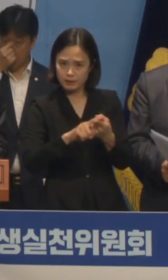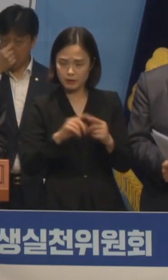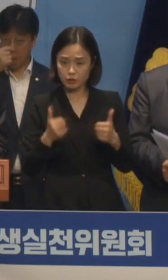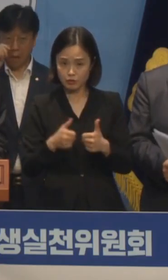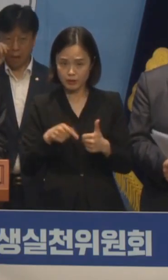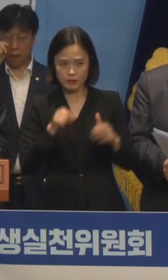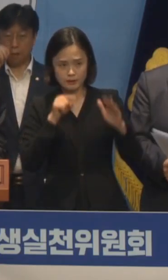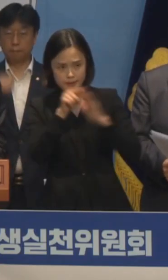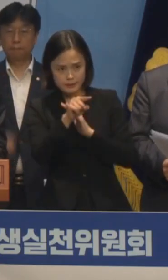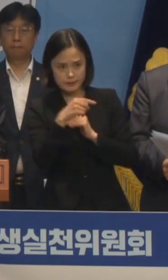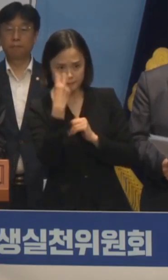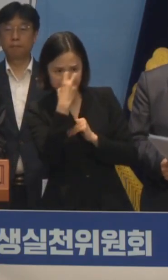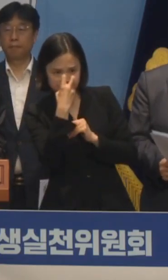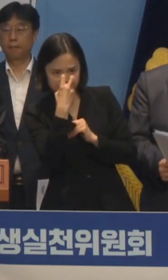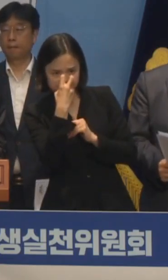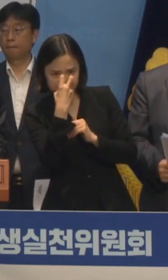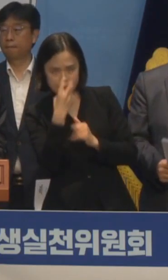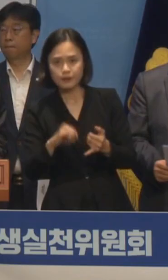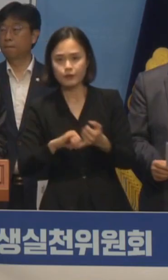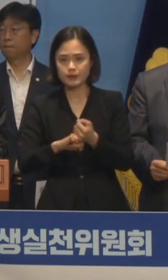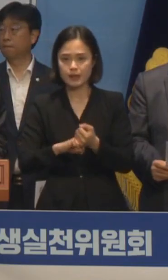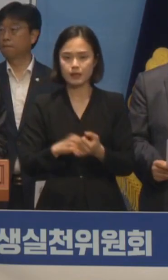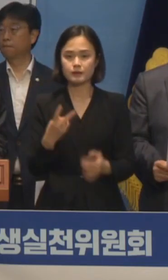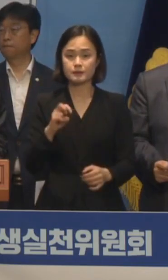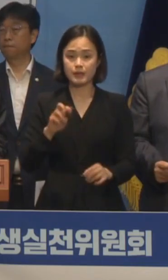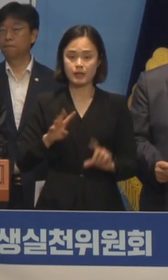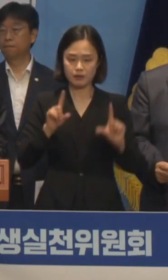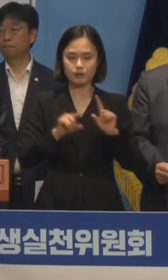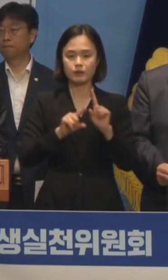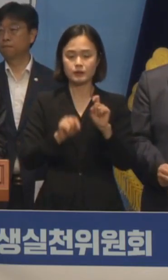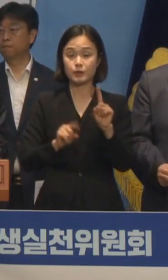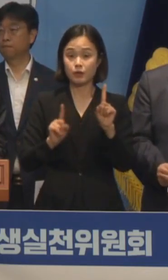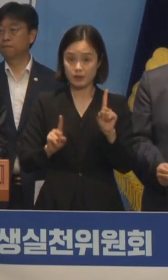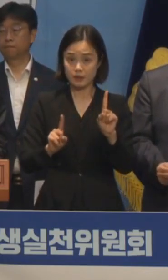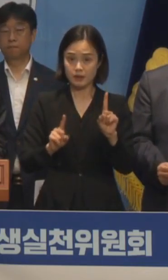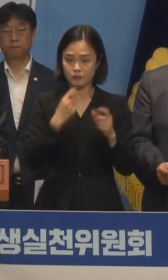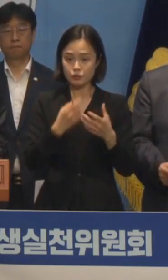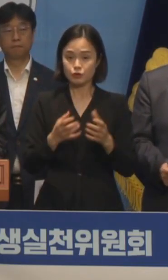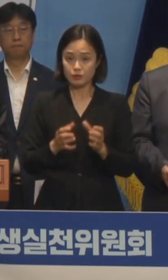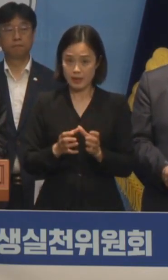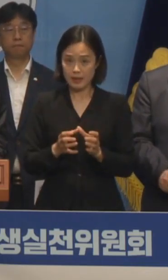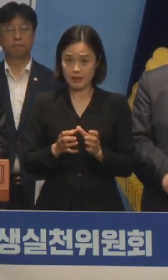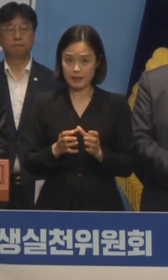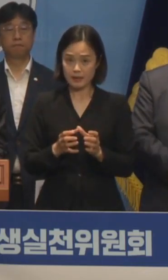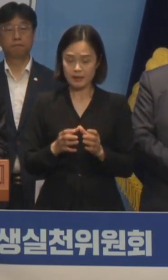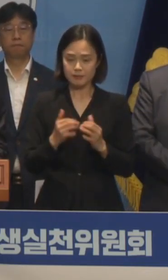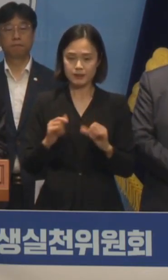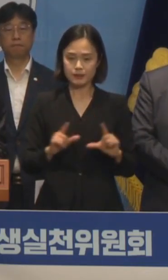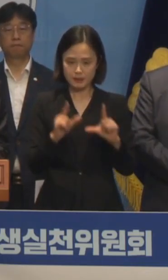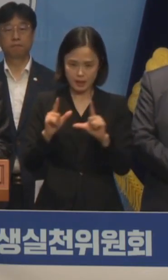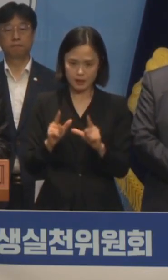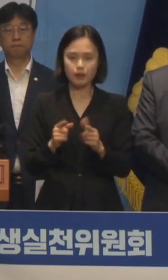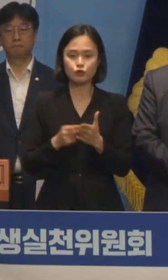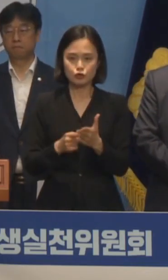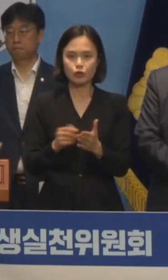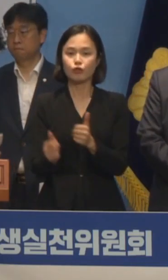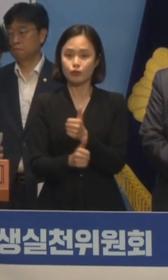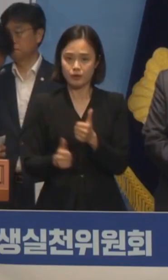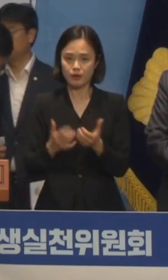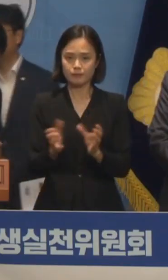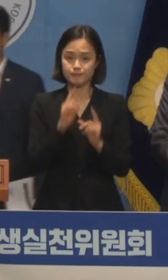것이다. 2024년 11월 1일 더불어민주당 을 지키는 민생실천위원회 국회의원 일동.